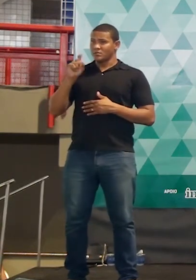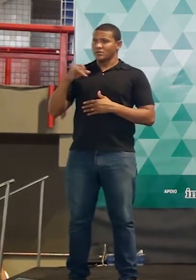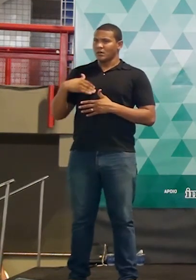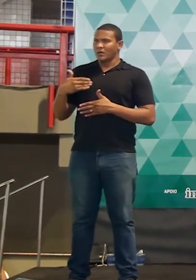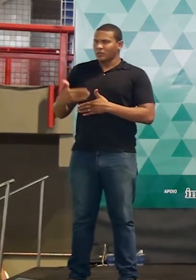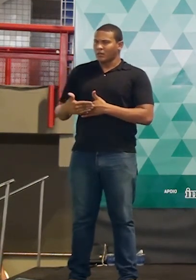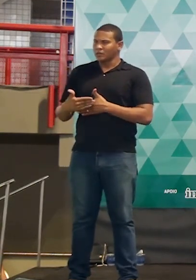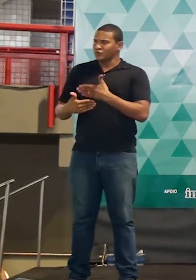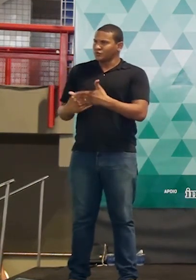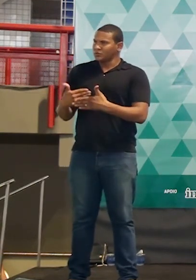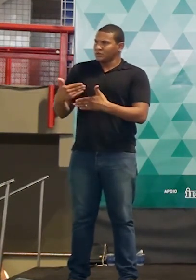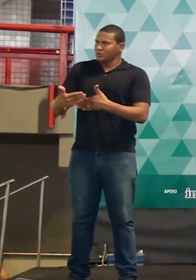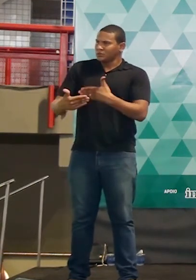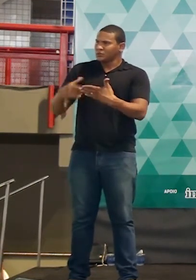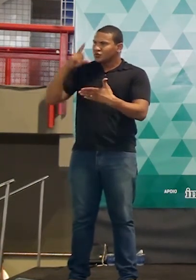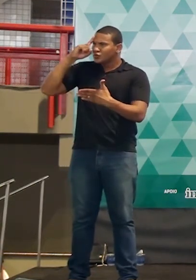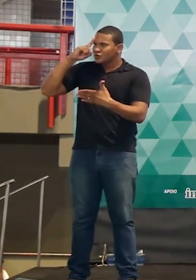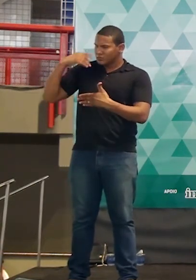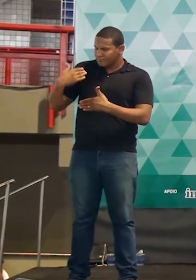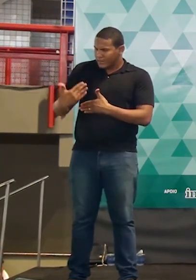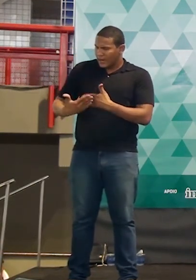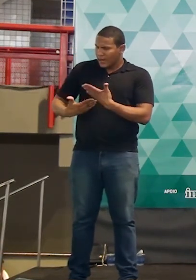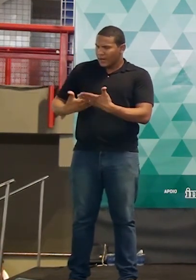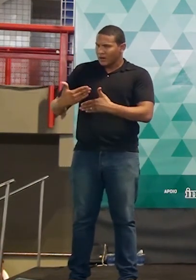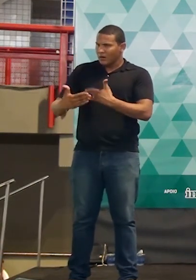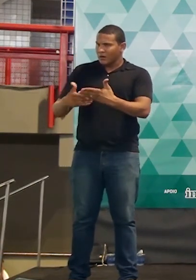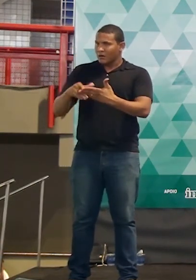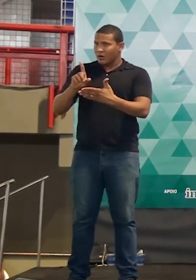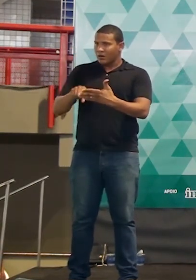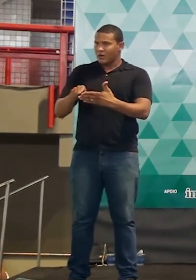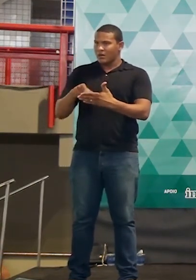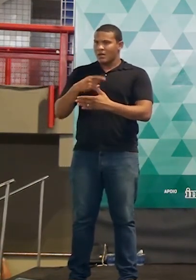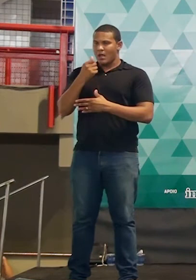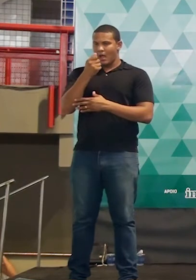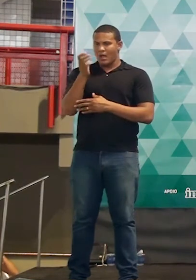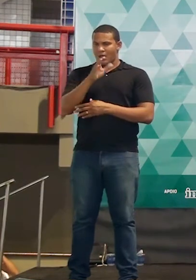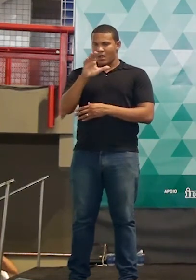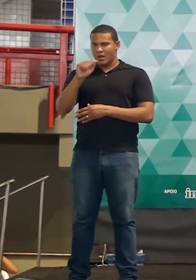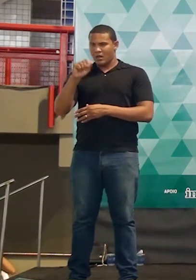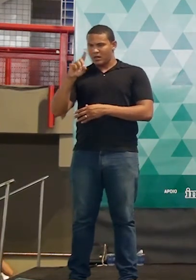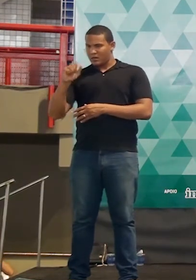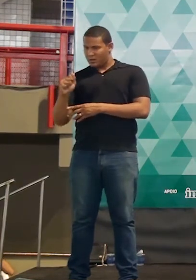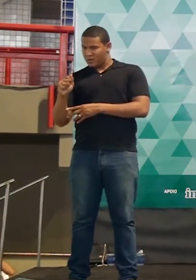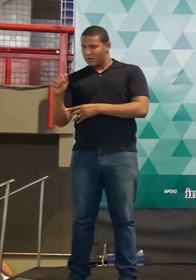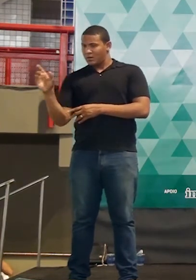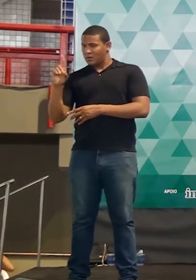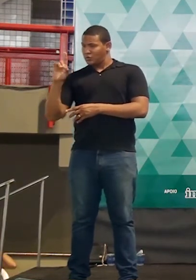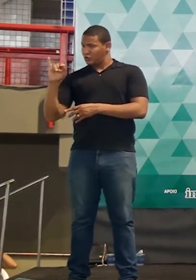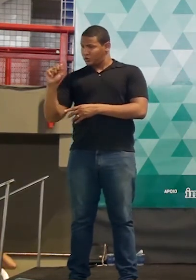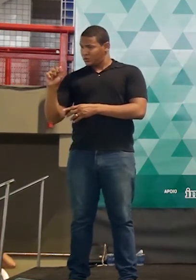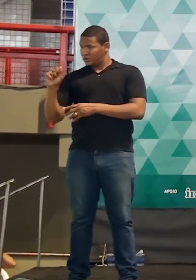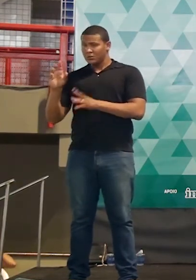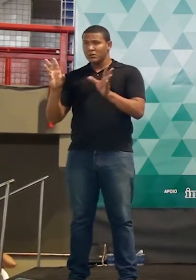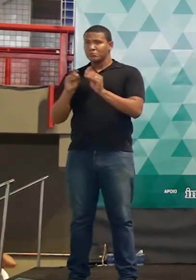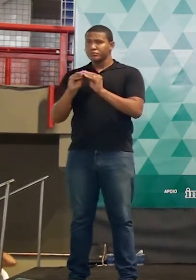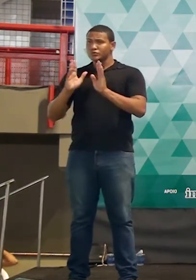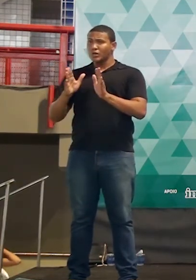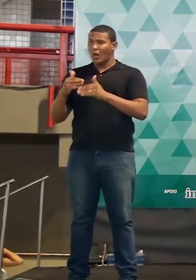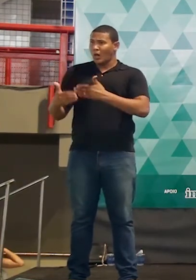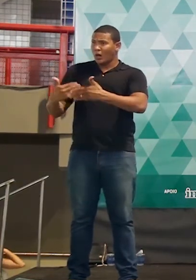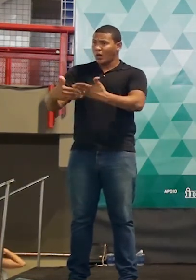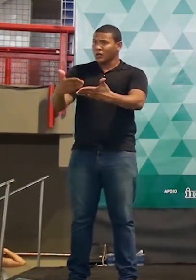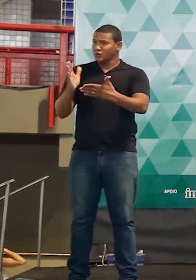dia que se passa, a expressão a cada dia já me leva a concluir que os dias